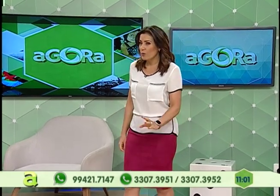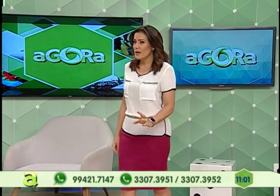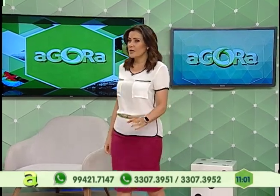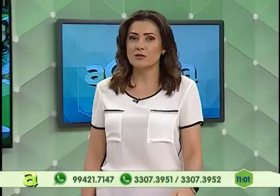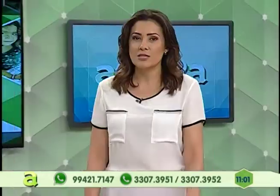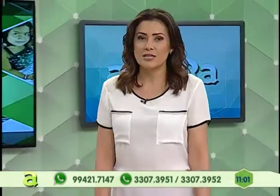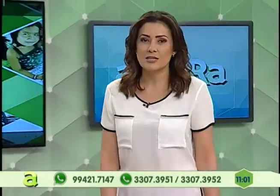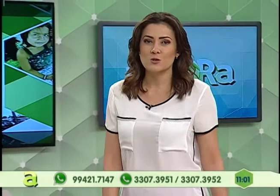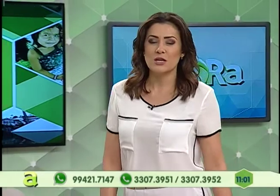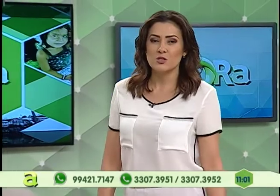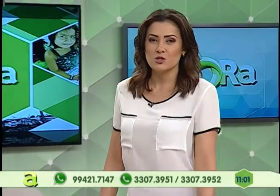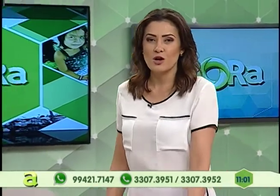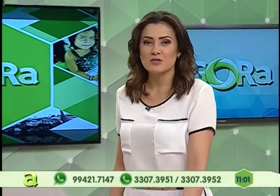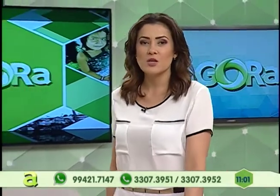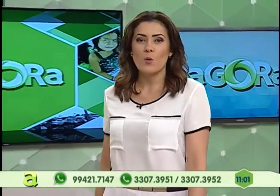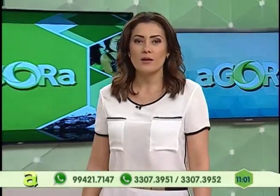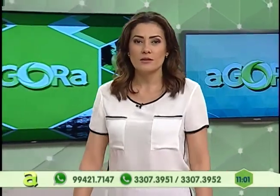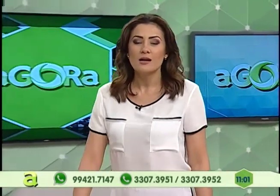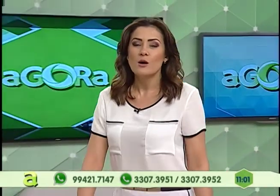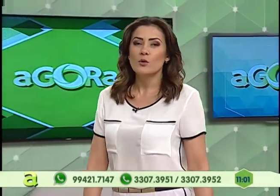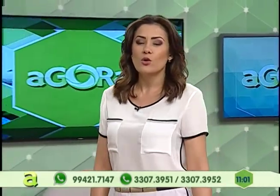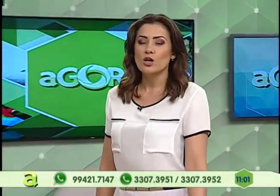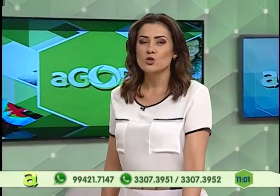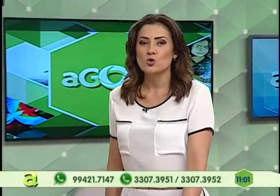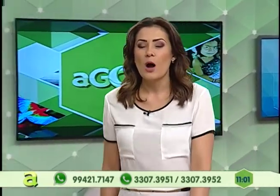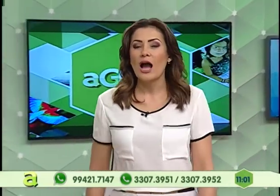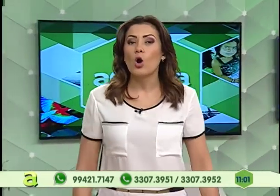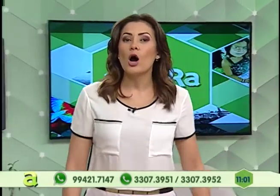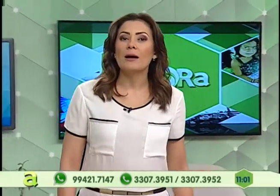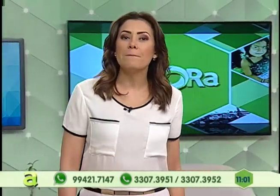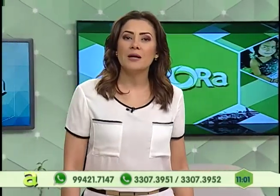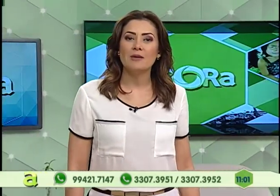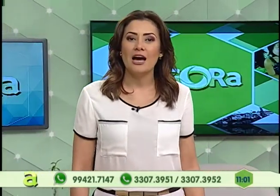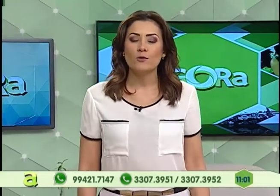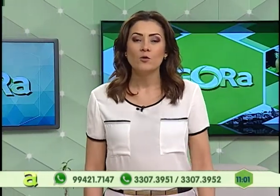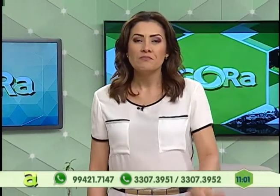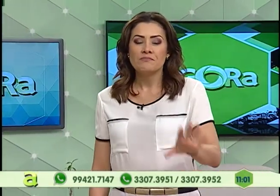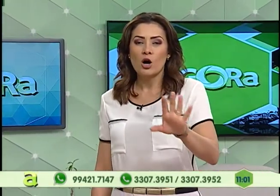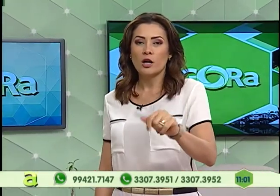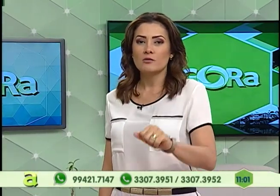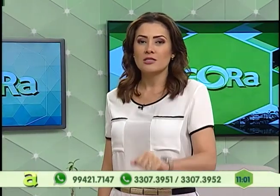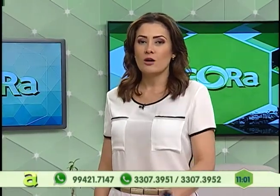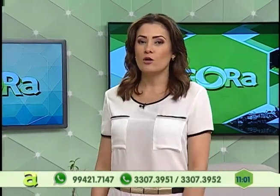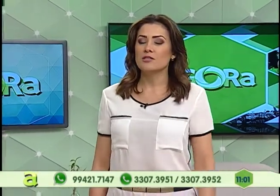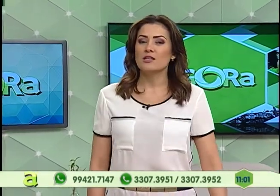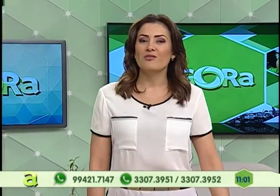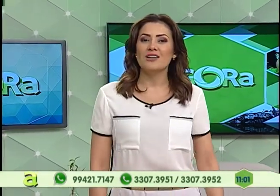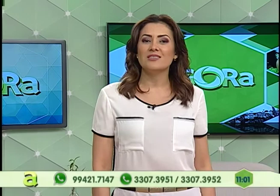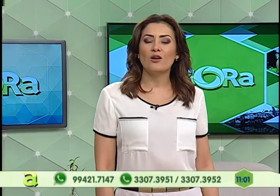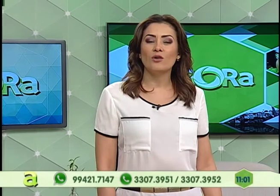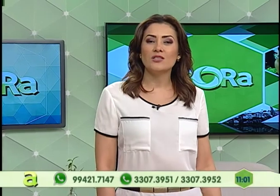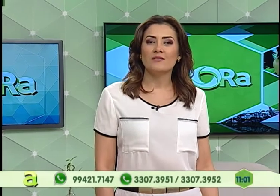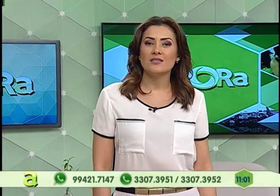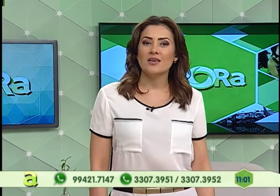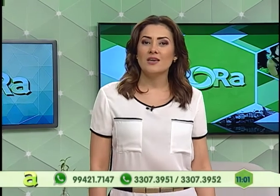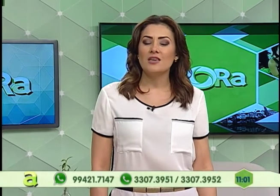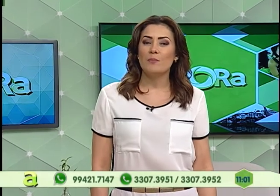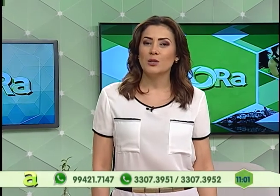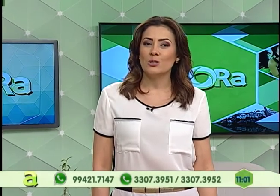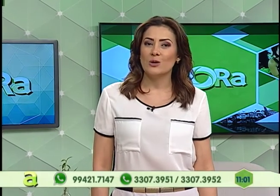ligando 33073950 pro nosso agora premiado. Na hora que eu disser alô, você não vai dizer alô, você vai dizer importadora